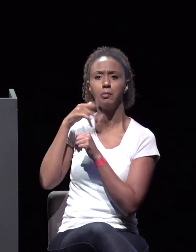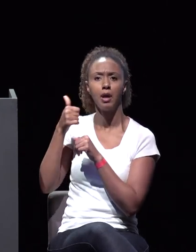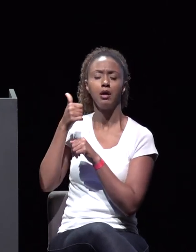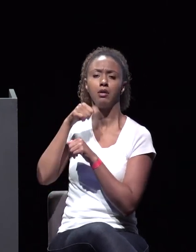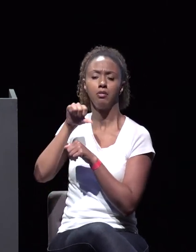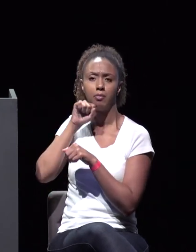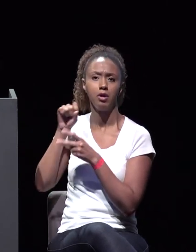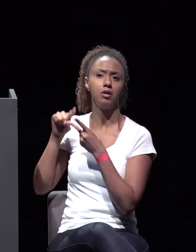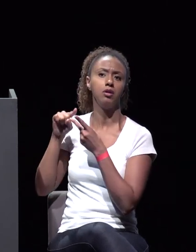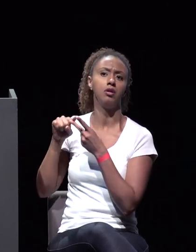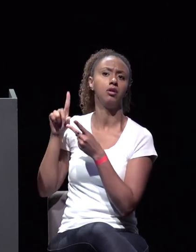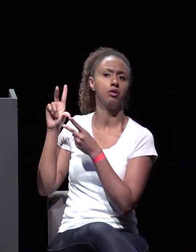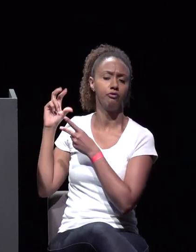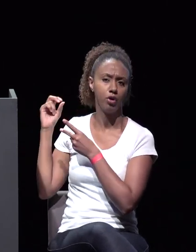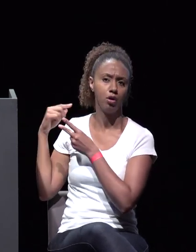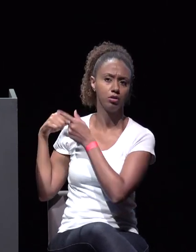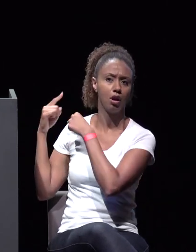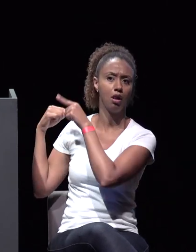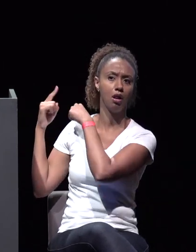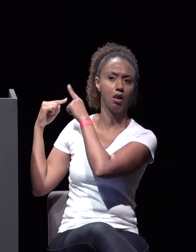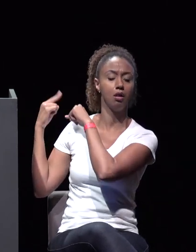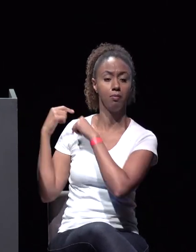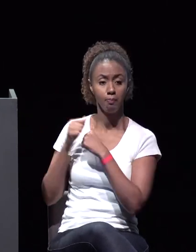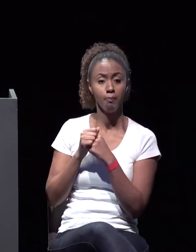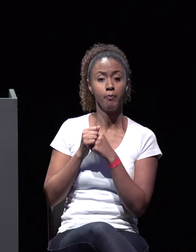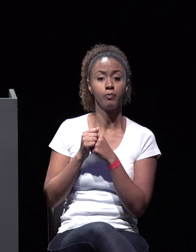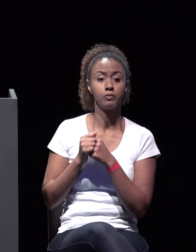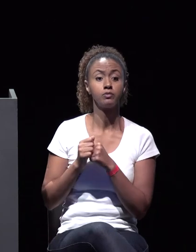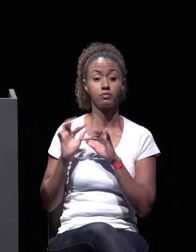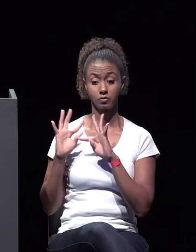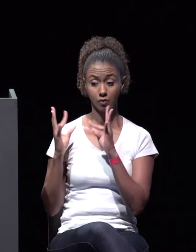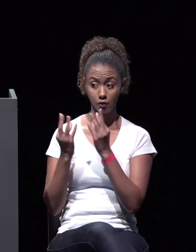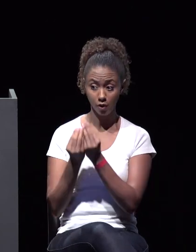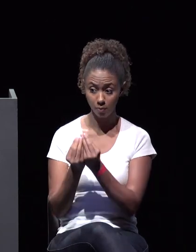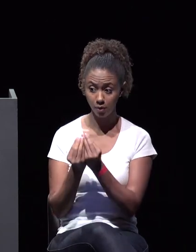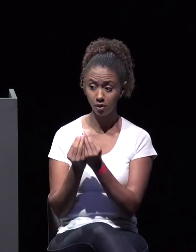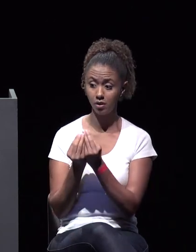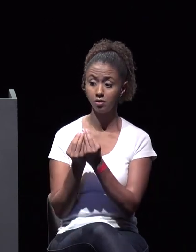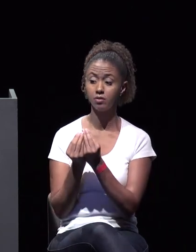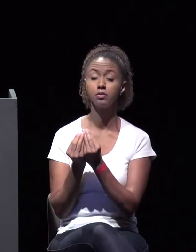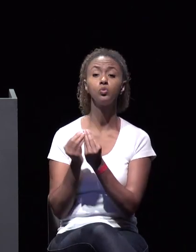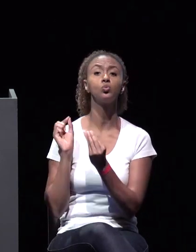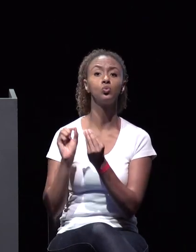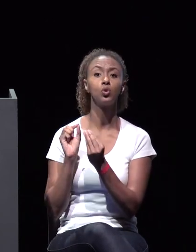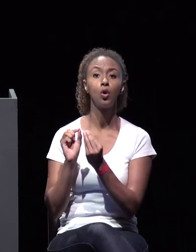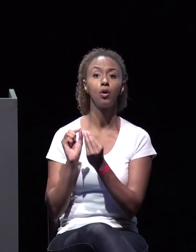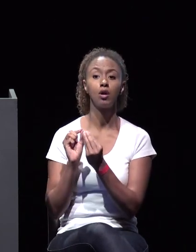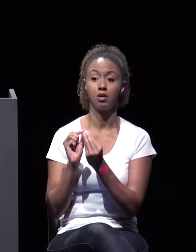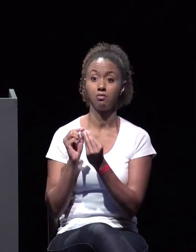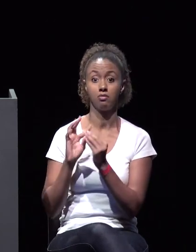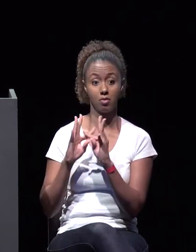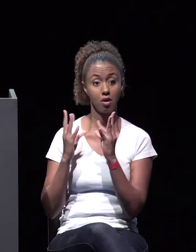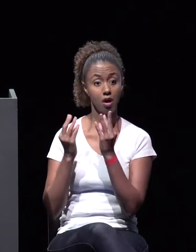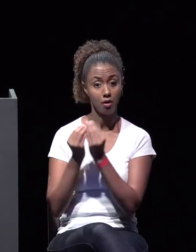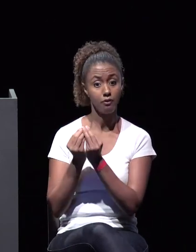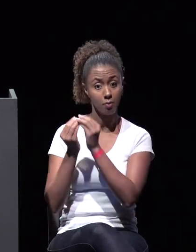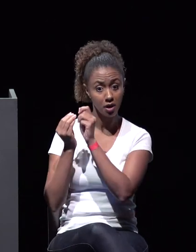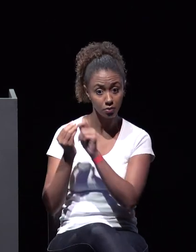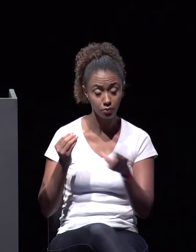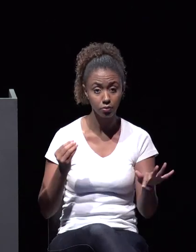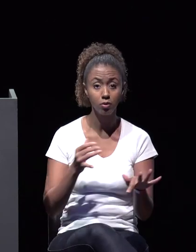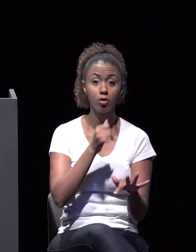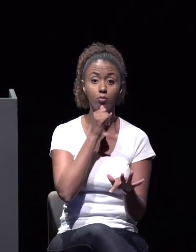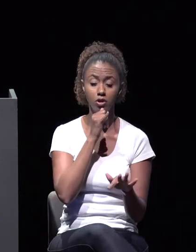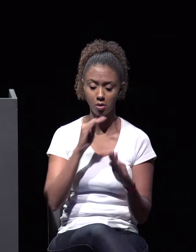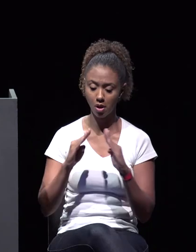esse ancestral divinizado também a família a gente vai ter aqui essa relação com a família extensa né então por exemplo uma